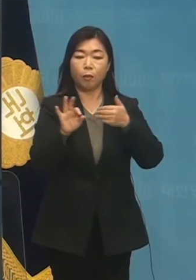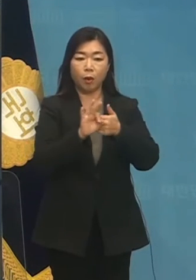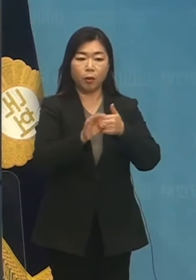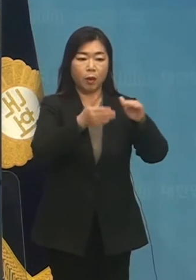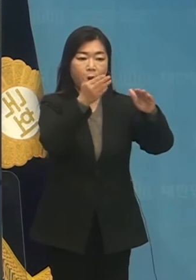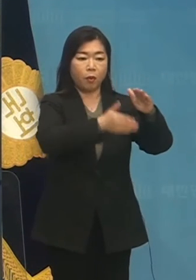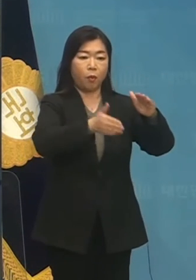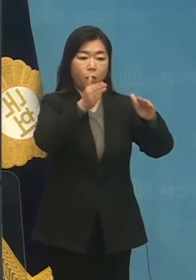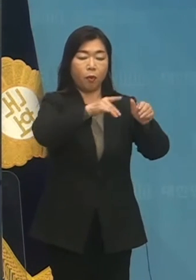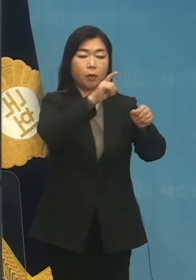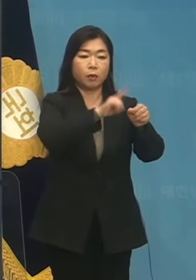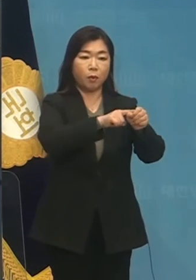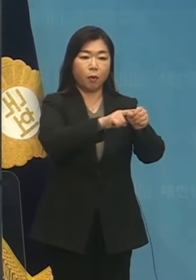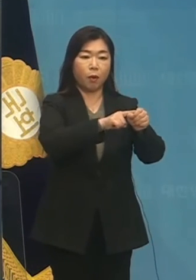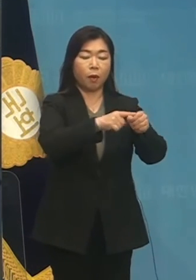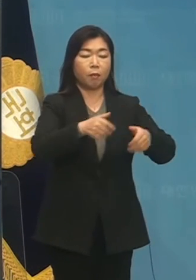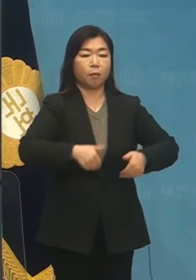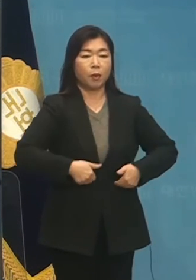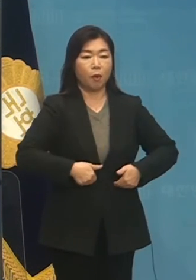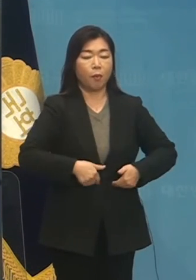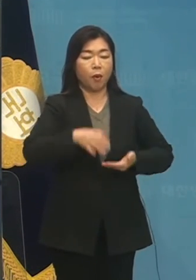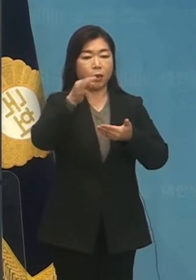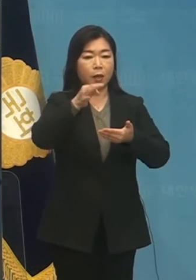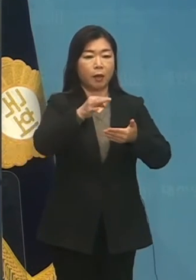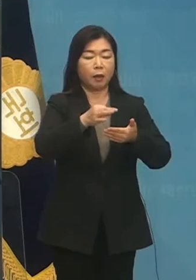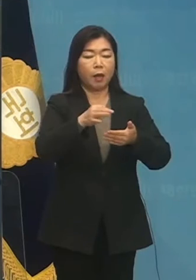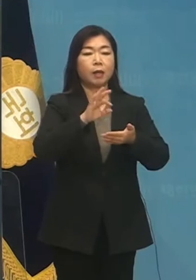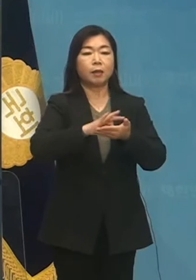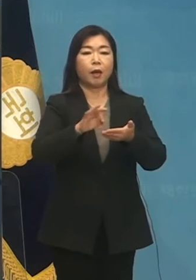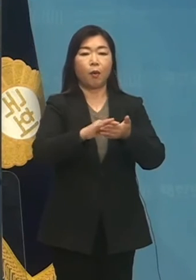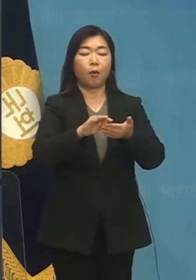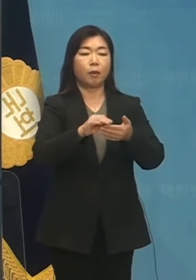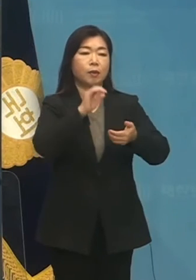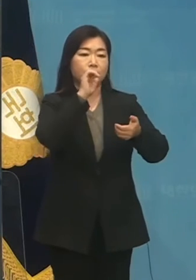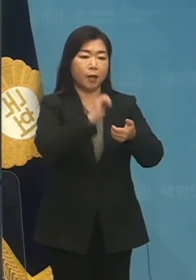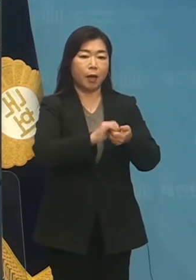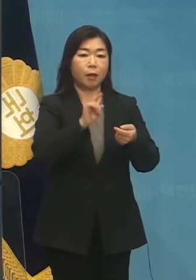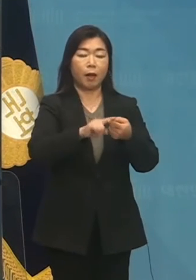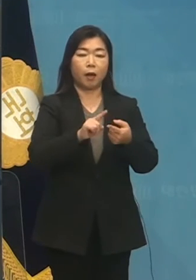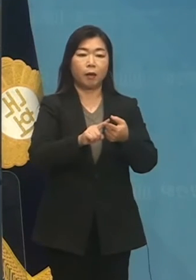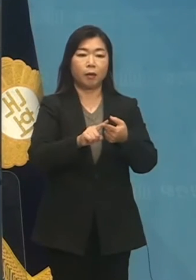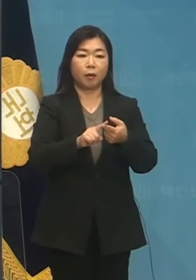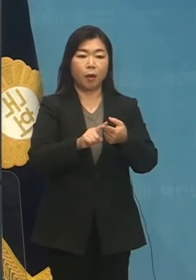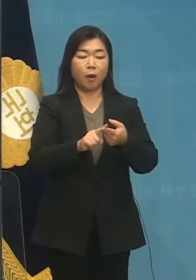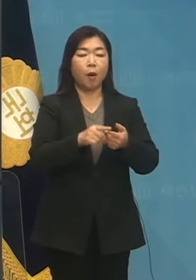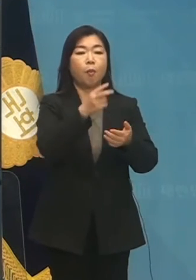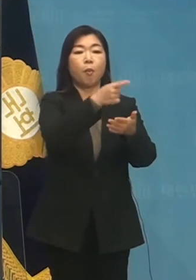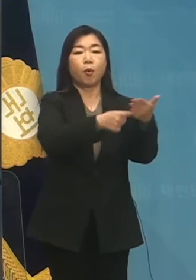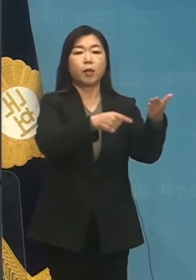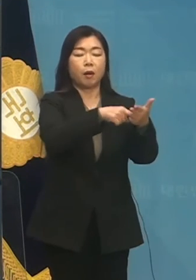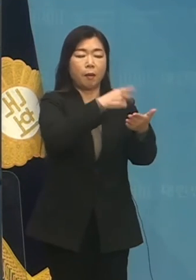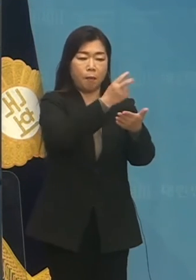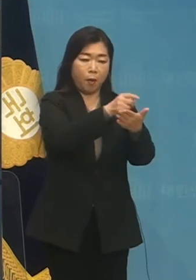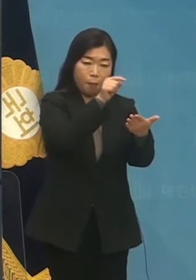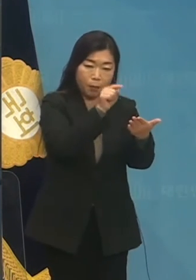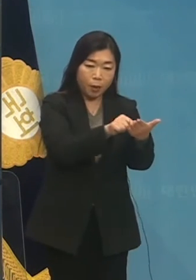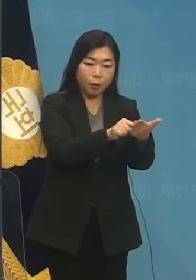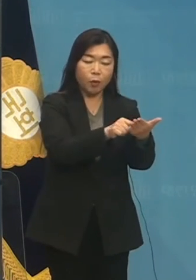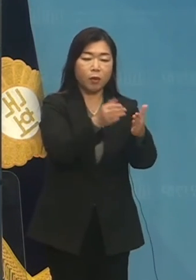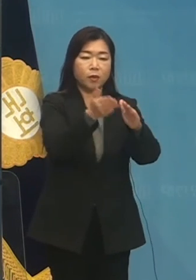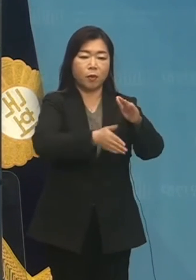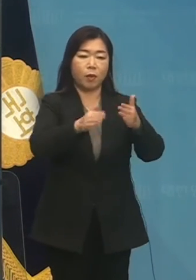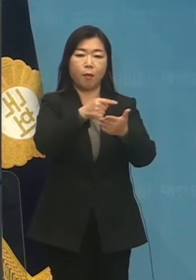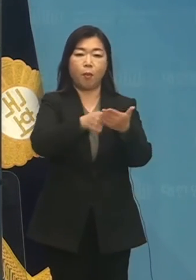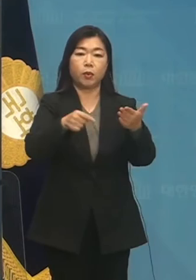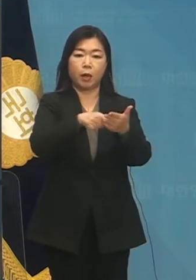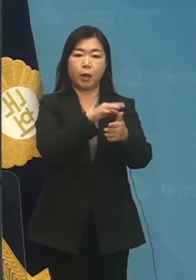공공필요에 의한 재산권 사용 또는 제한 및 그에 대한 보상은 법률로서 하되 정당한 보상을 하여야